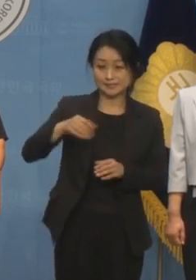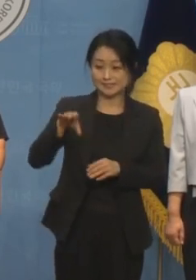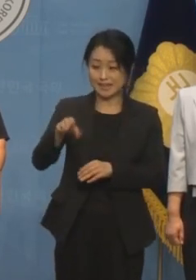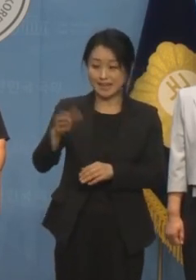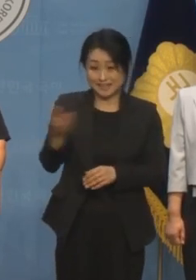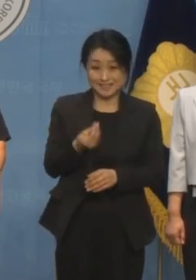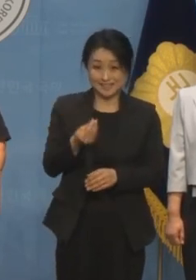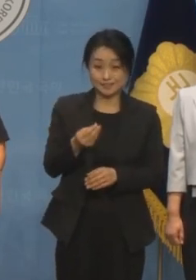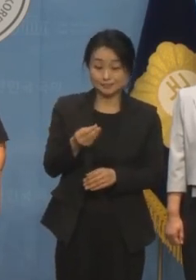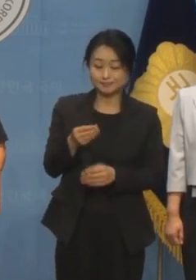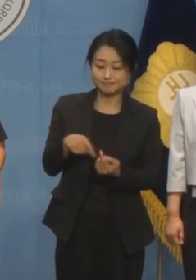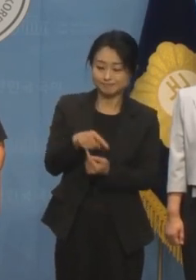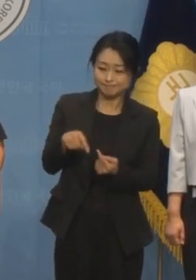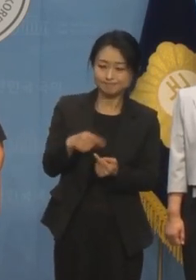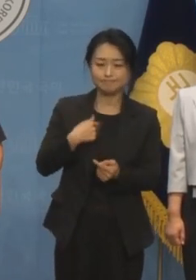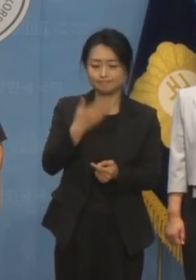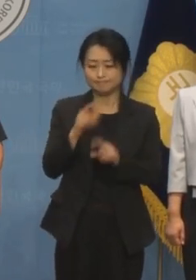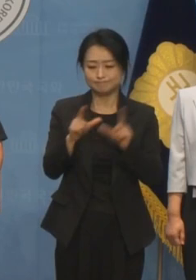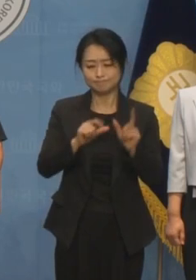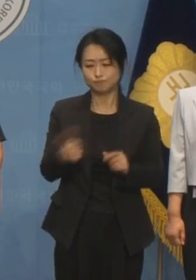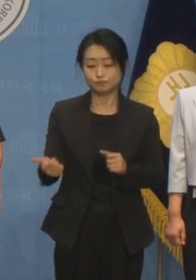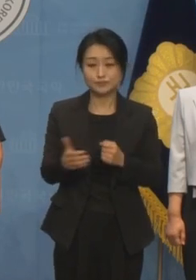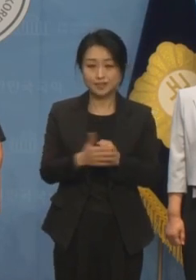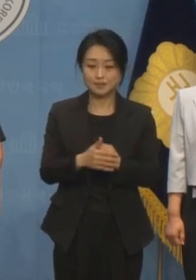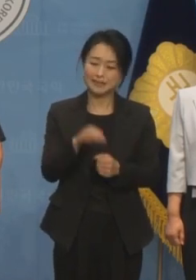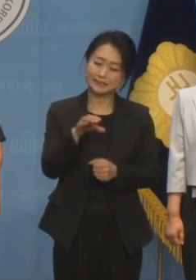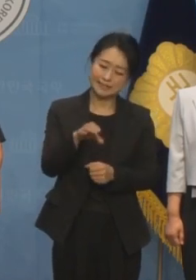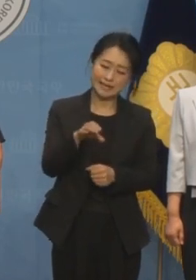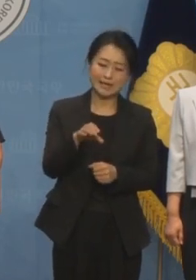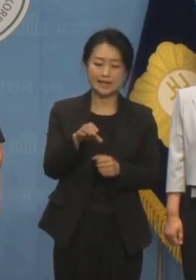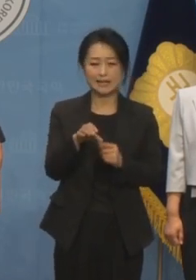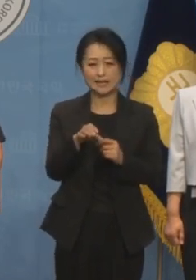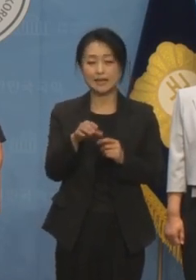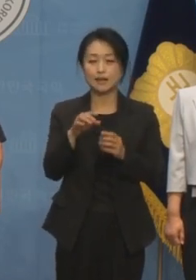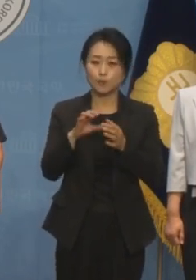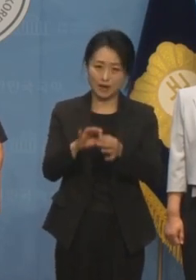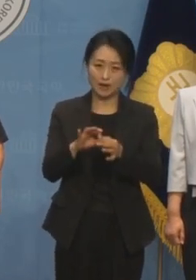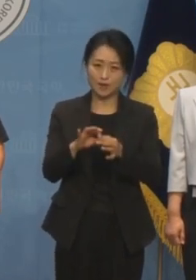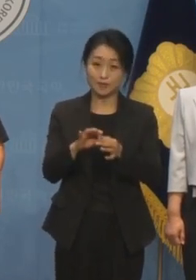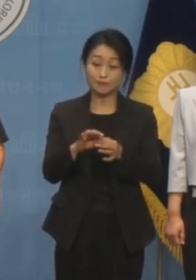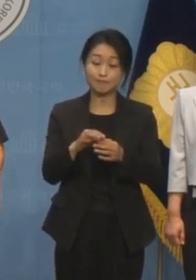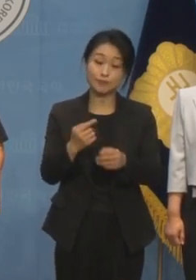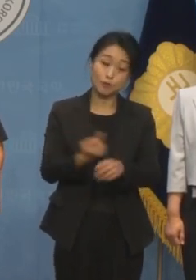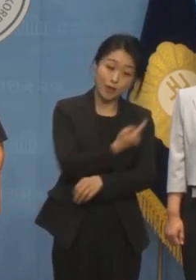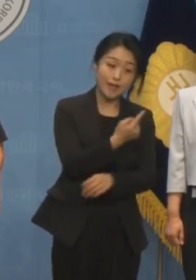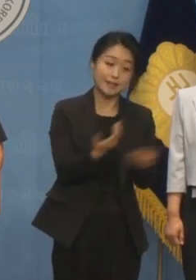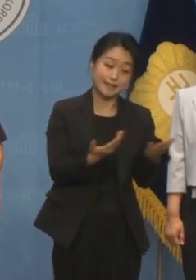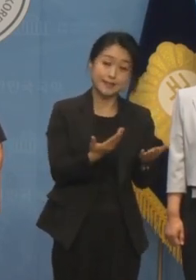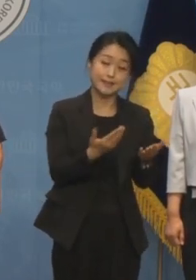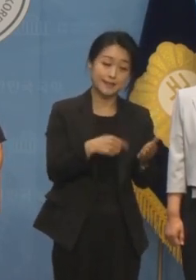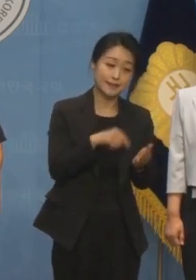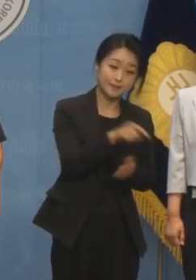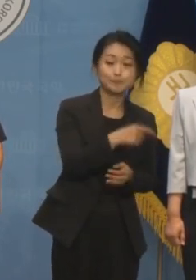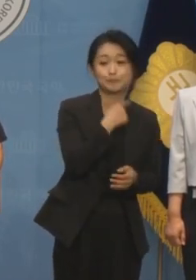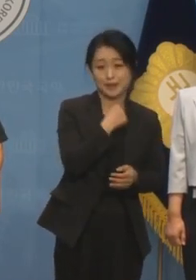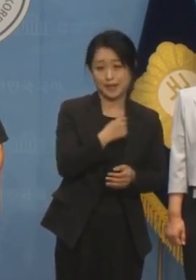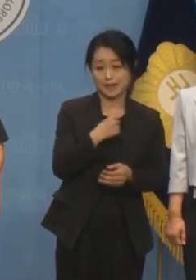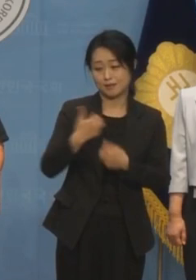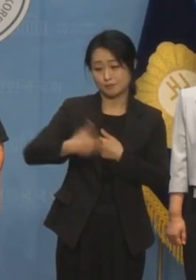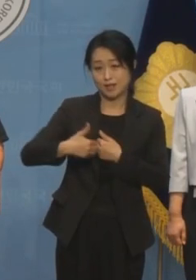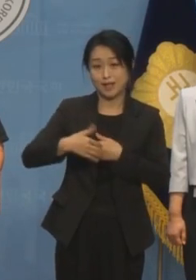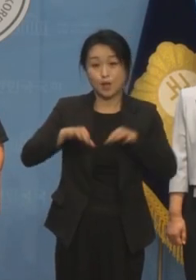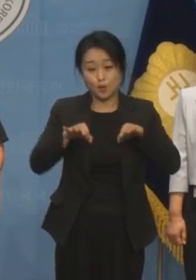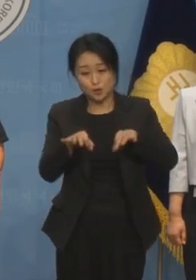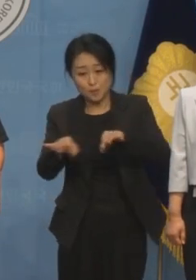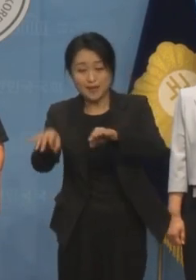노동자는 도저히 생계가 힘드니 차량을 이용한 투잡을 할 수 있게 해달라고 노동잡으로 호소가 들어왔습니다. 오토바이를